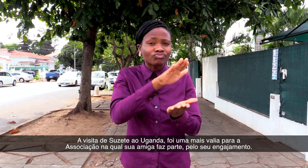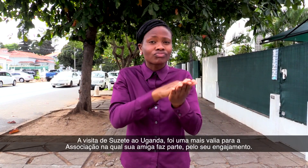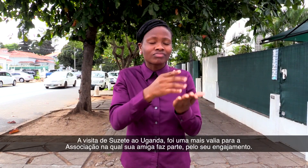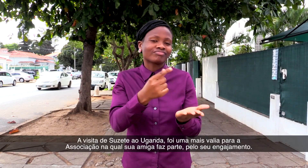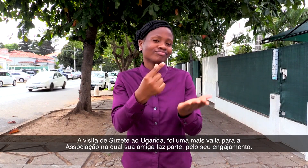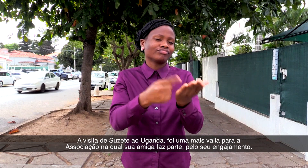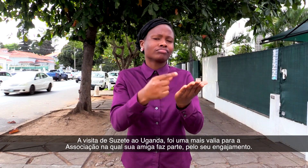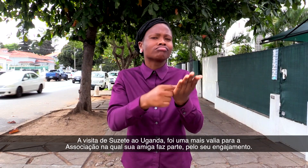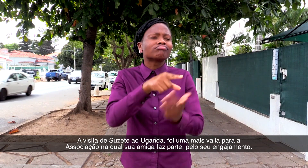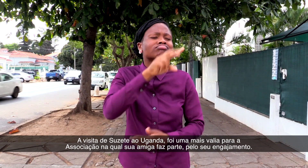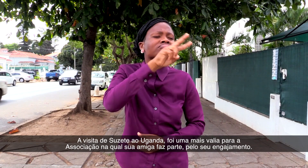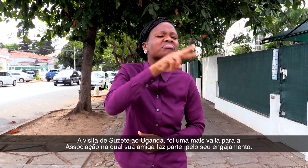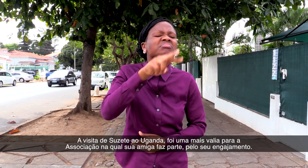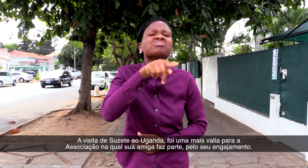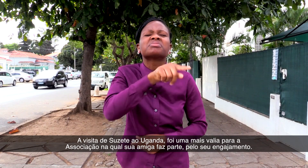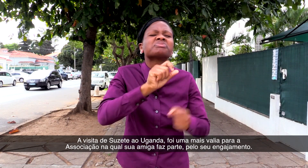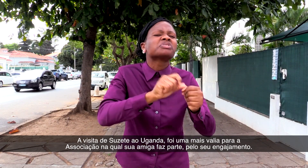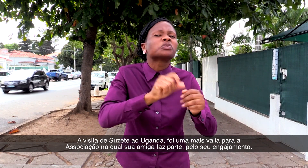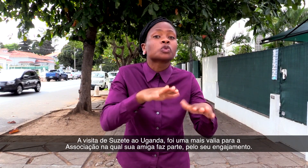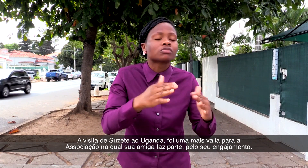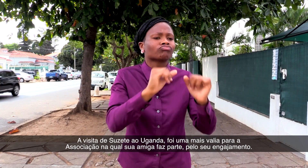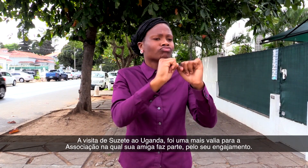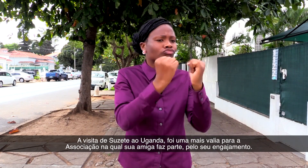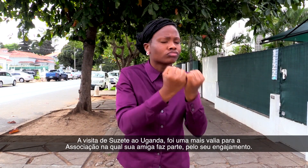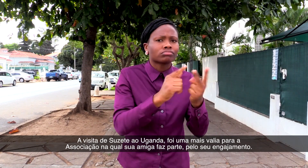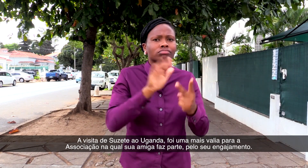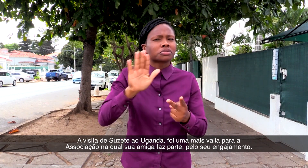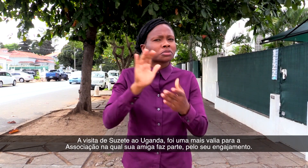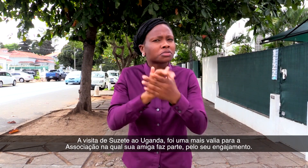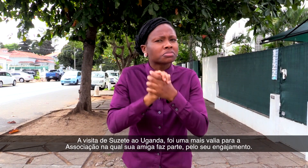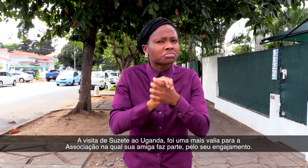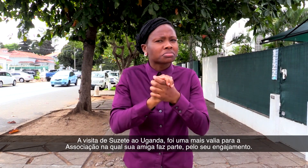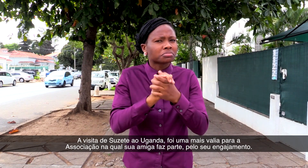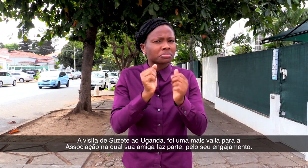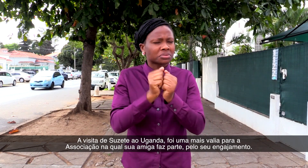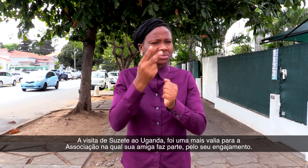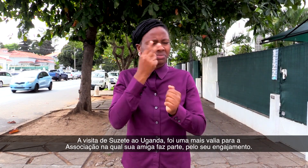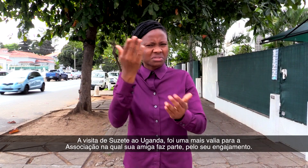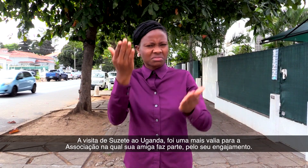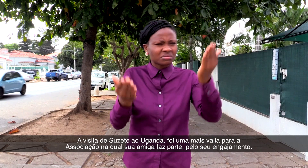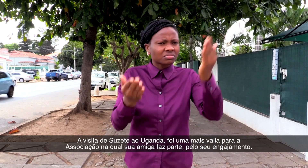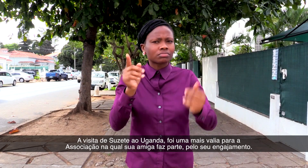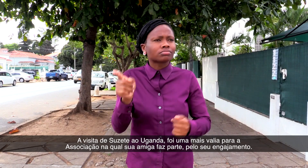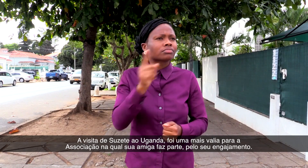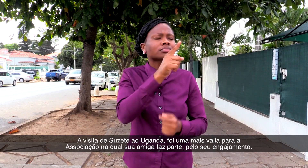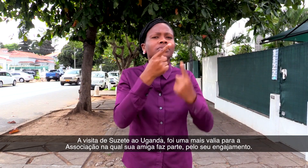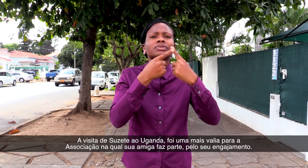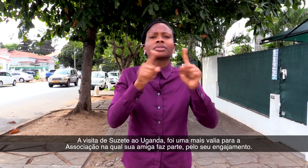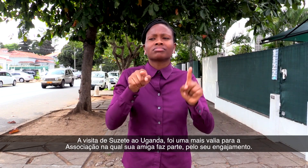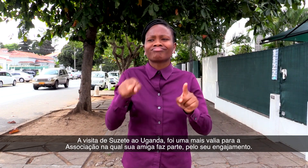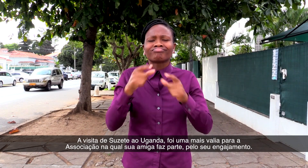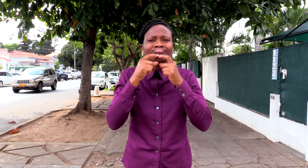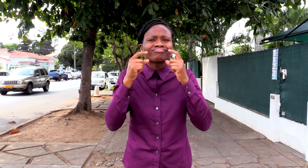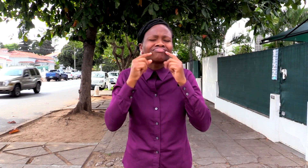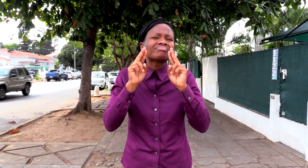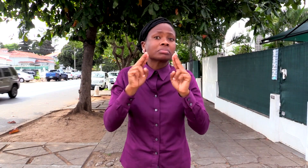A visita de Suzette ao Uganda foi uma mais-valia para a associação na qual sua amiga faz parte pelo seu